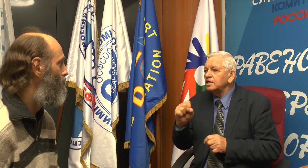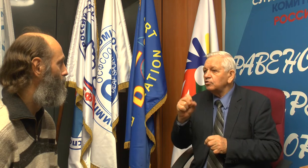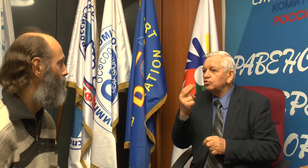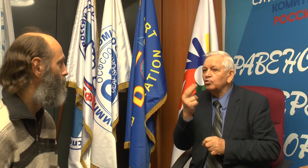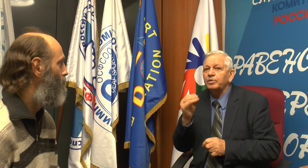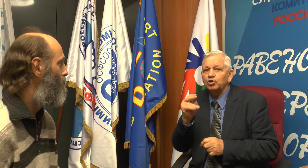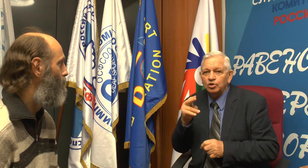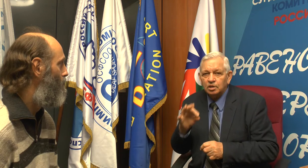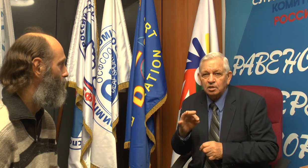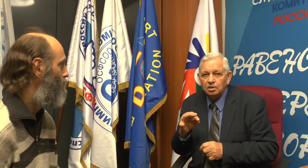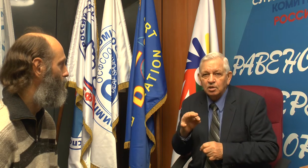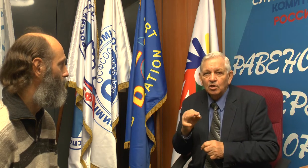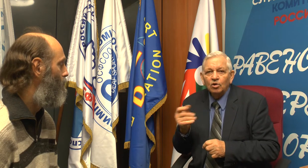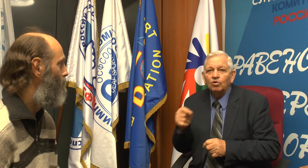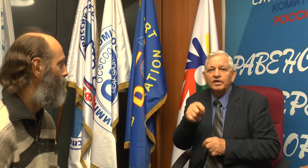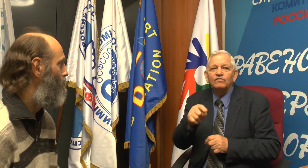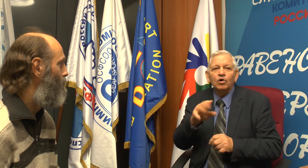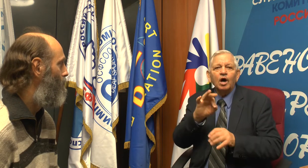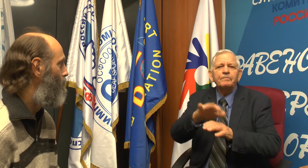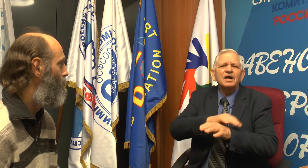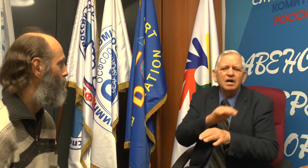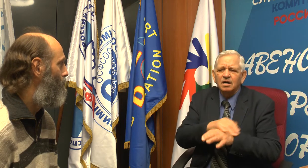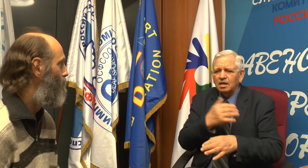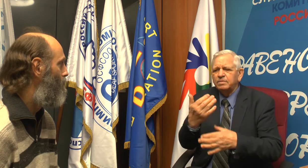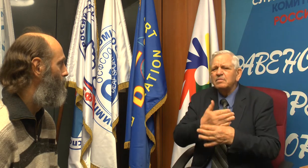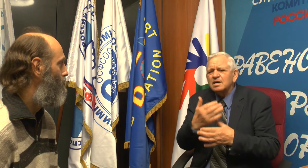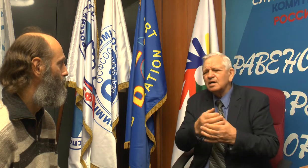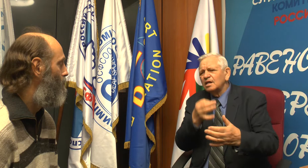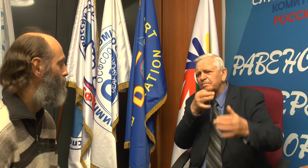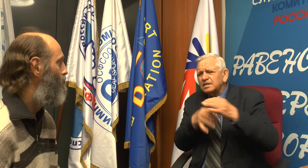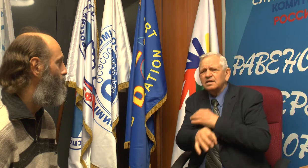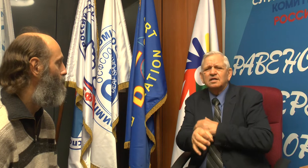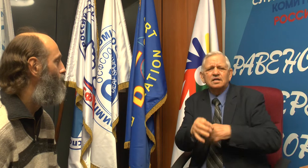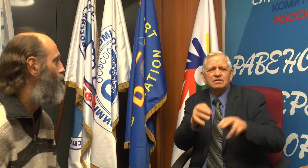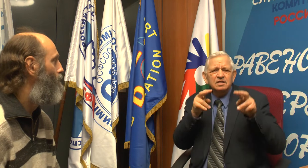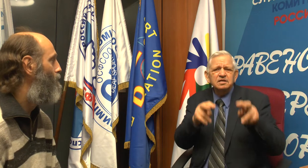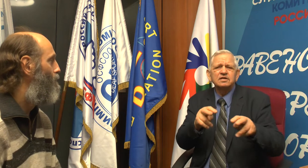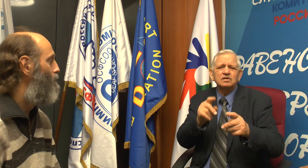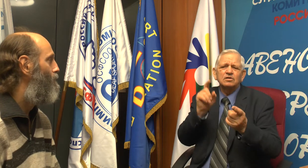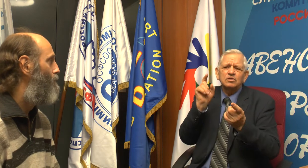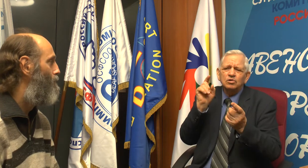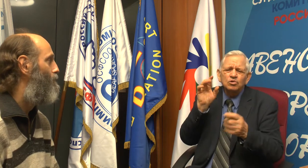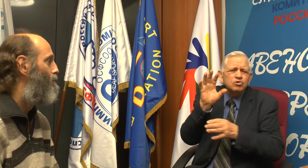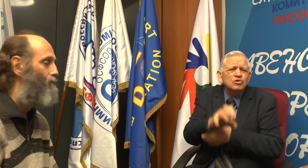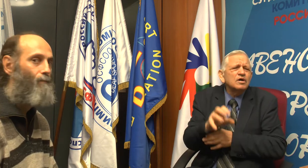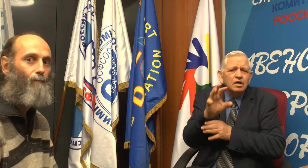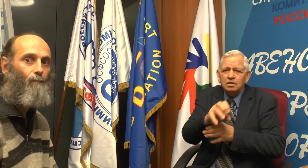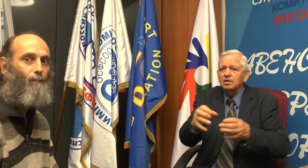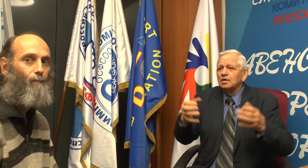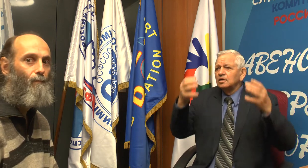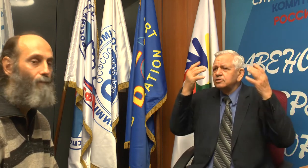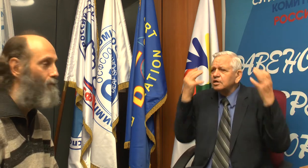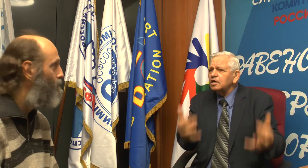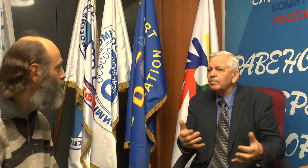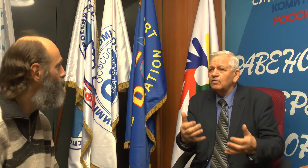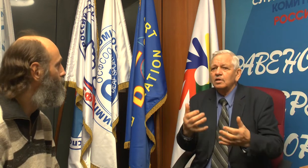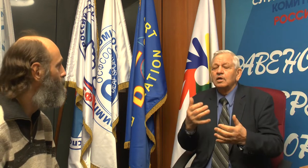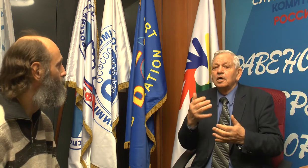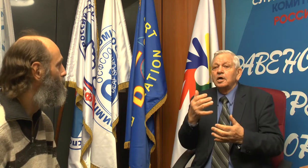Алексеевич Сыпаченко. Он его опекал, помогал, подсказывал, следил, ругал, требовал. И